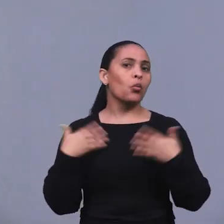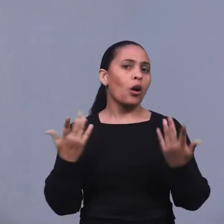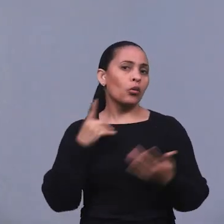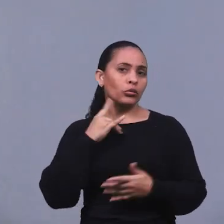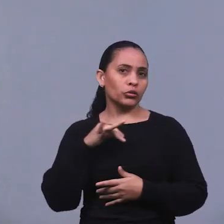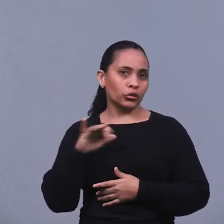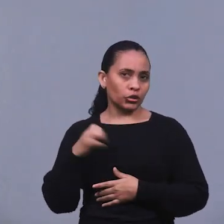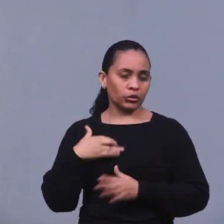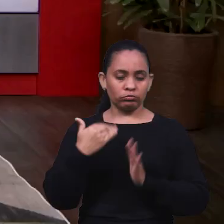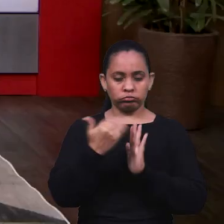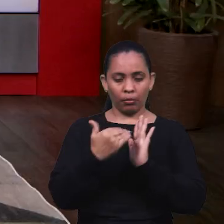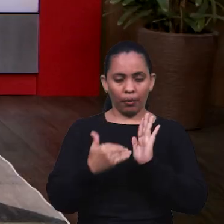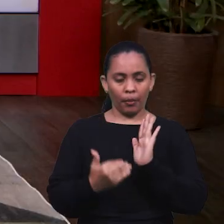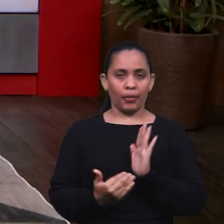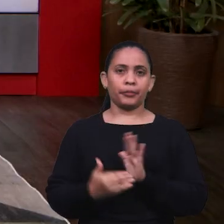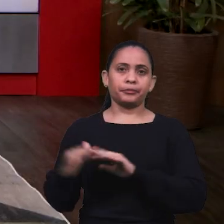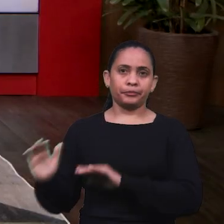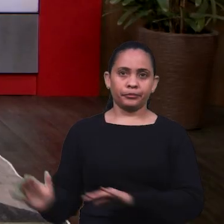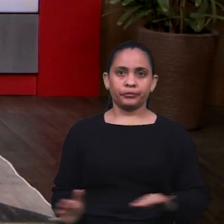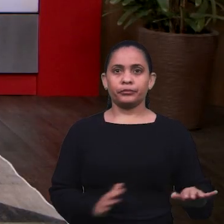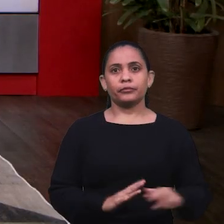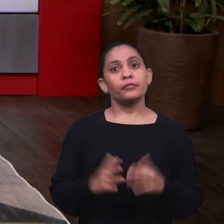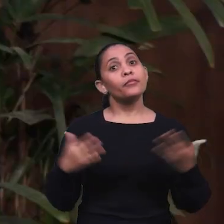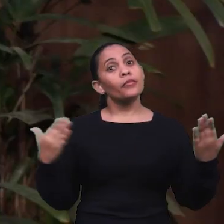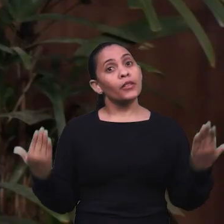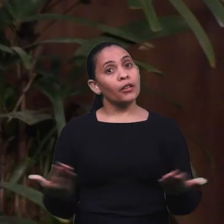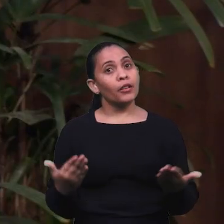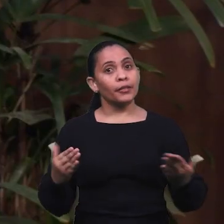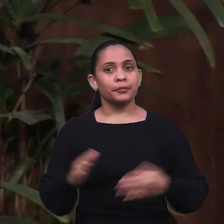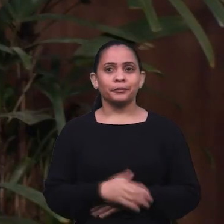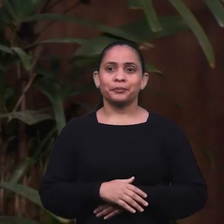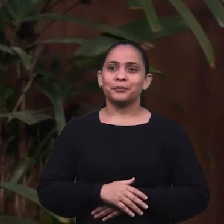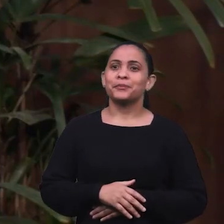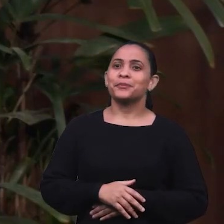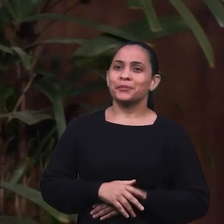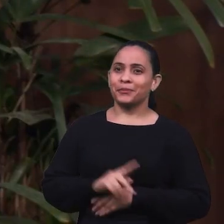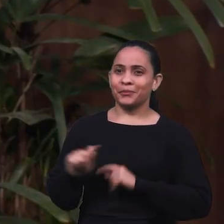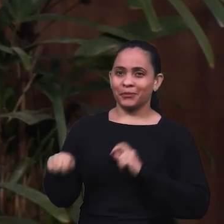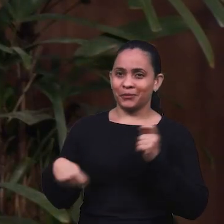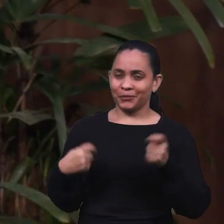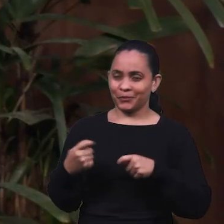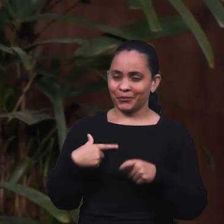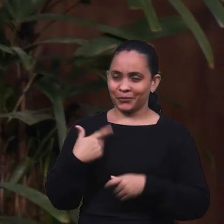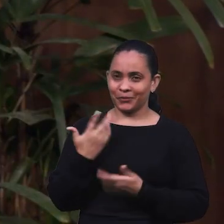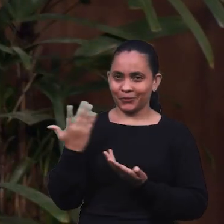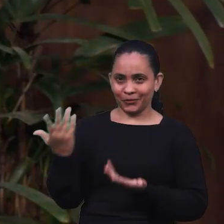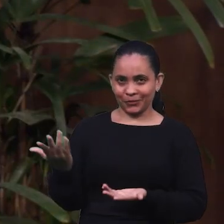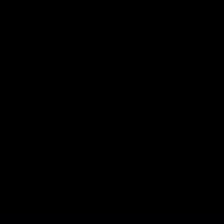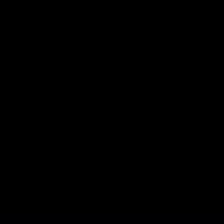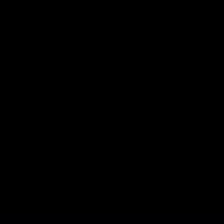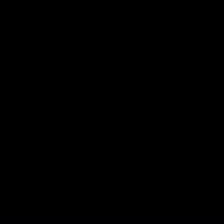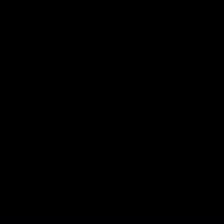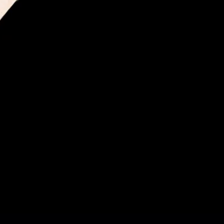crédito. Maravilha. Então agora nós vamos para o Além das Palavras e aprender um pouco mais.